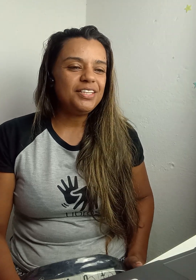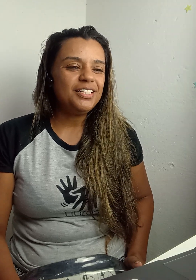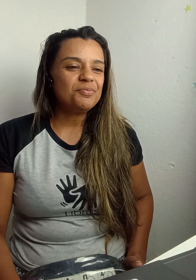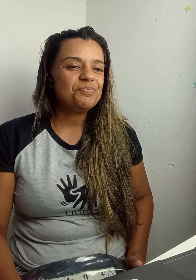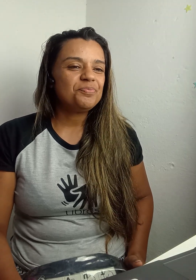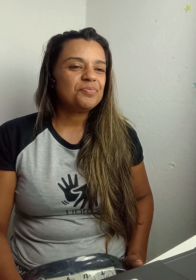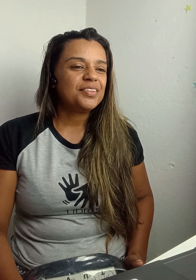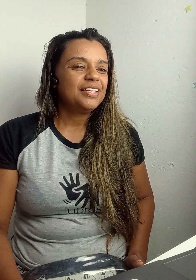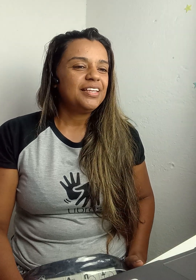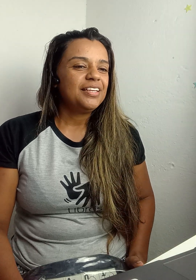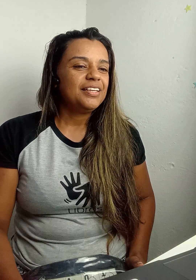Maravilha.